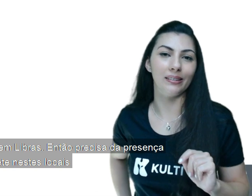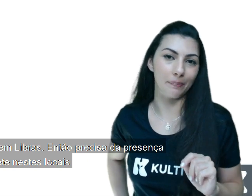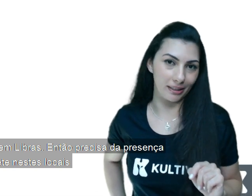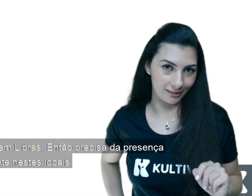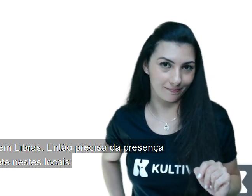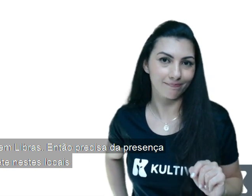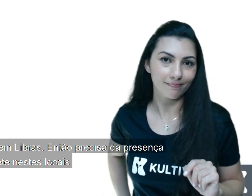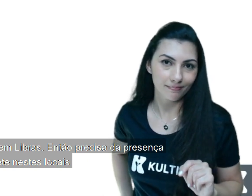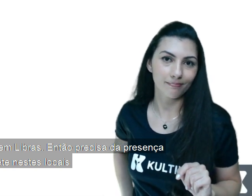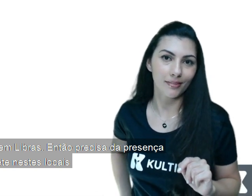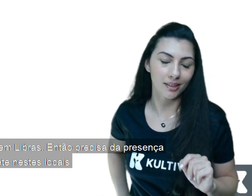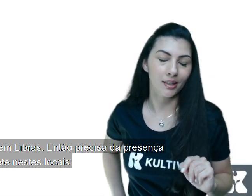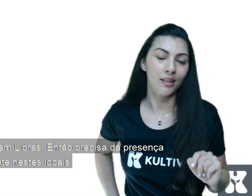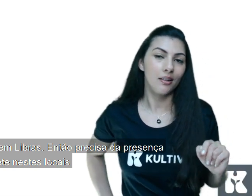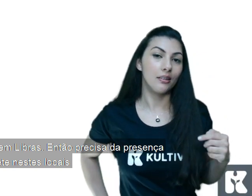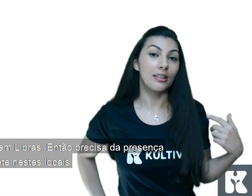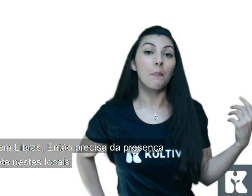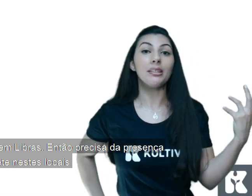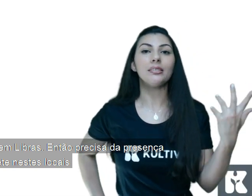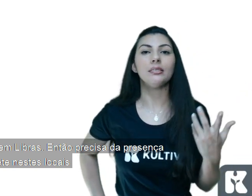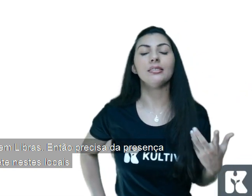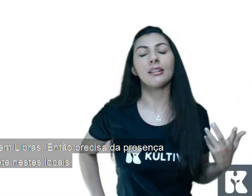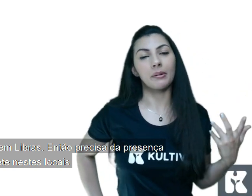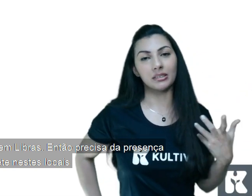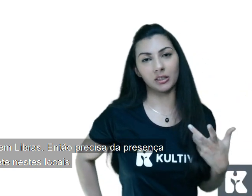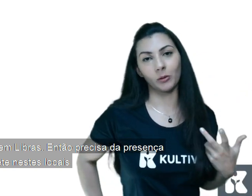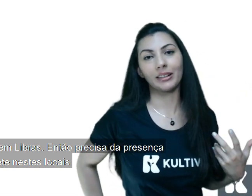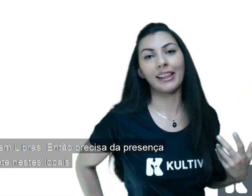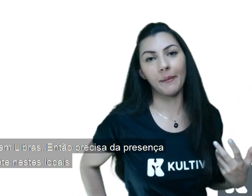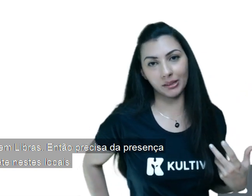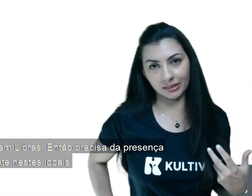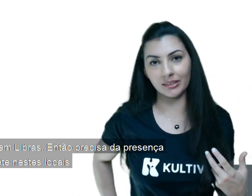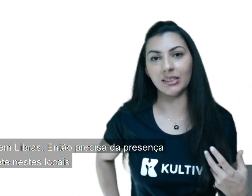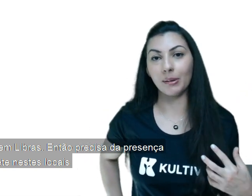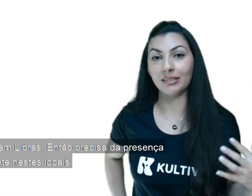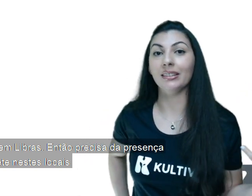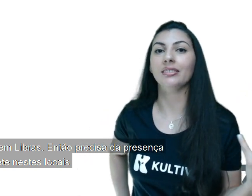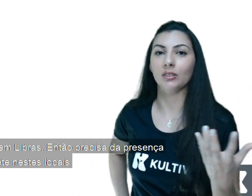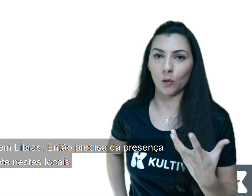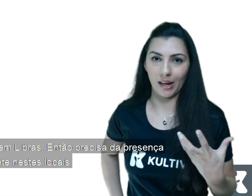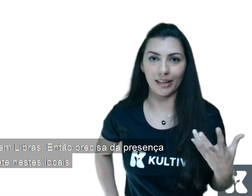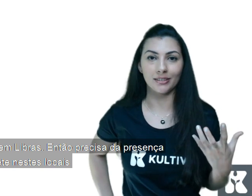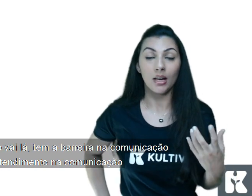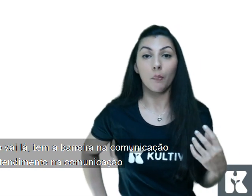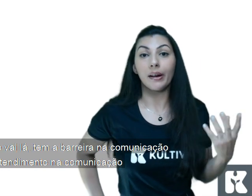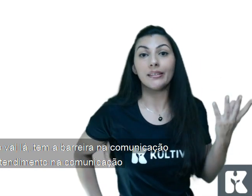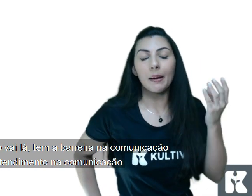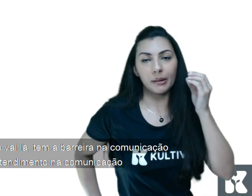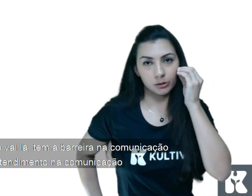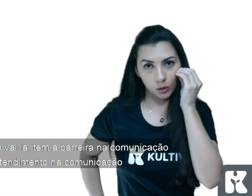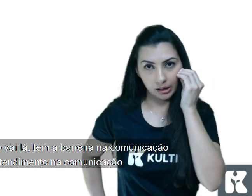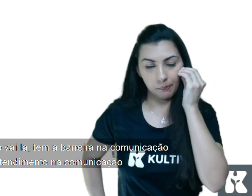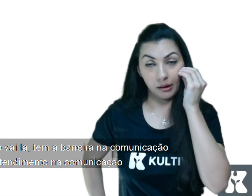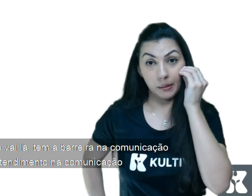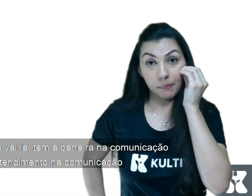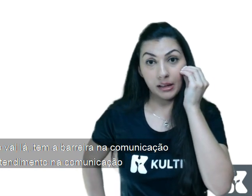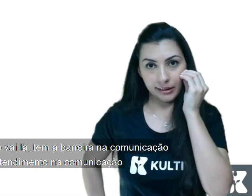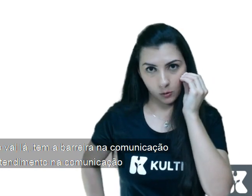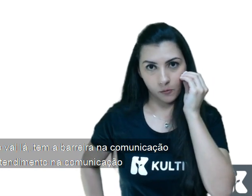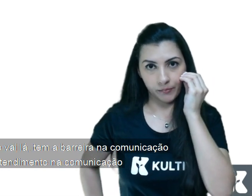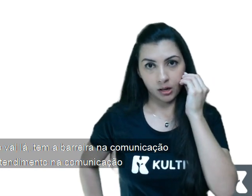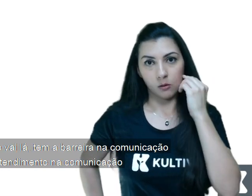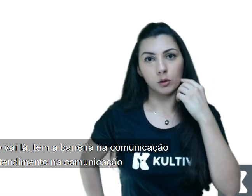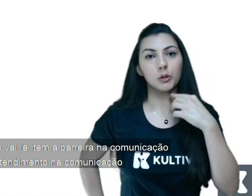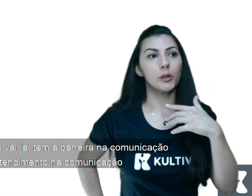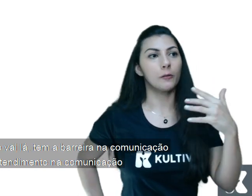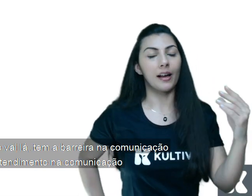conhecem Libras. Então precisa da presença do intérprete de Libras nesses locais. Porque já pensou que